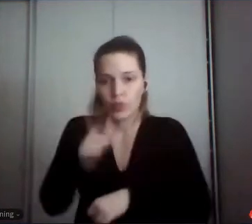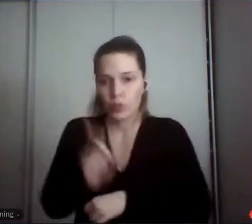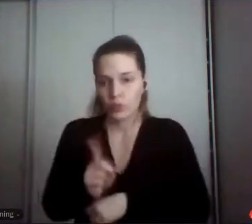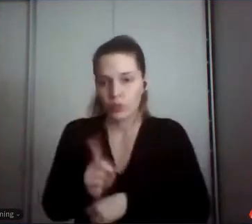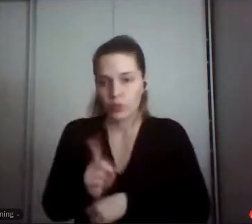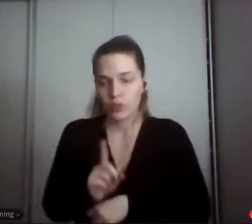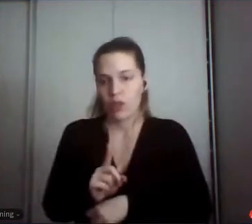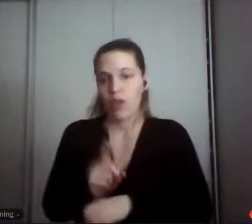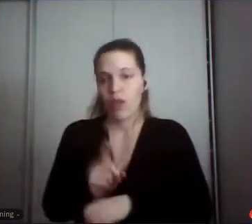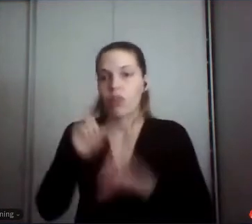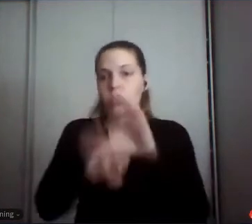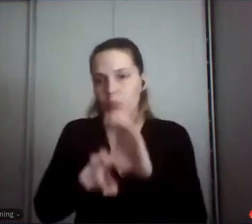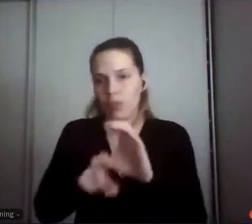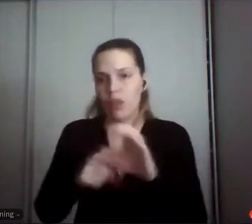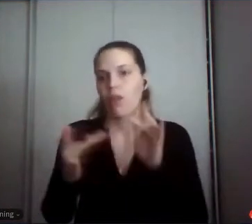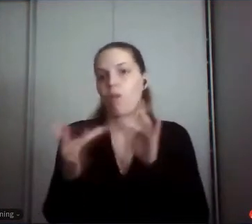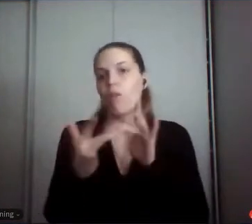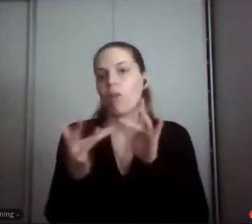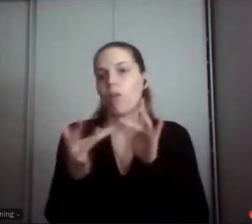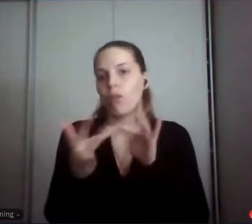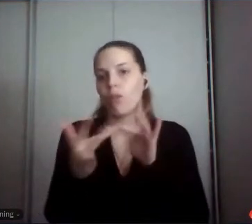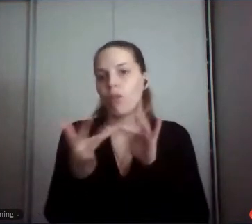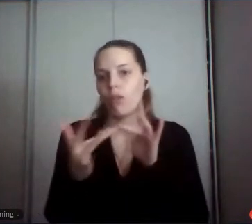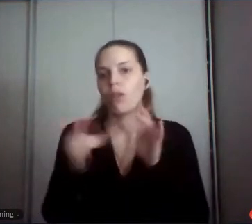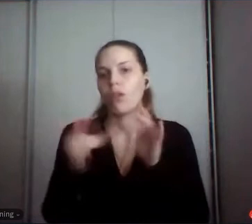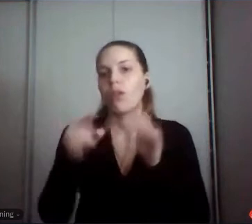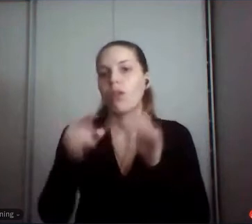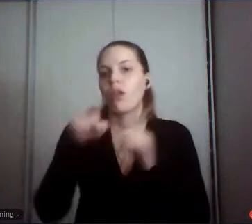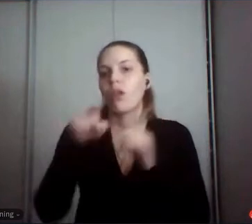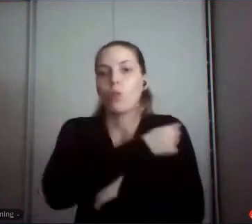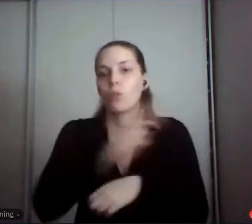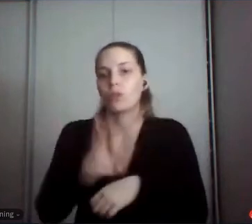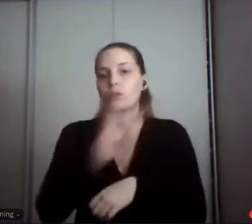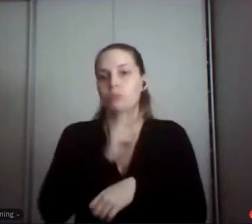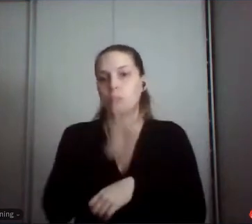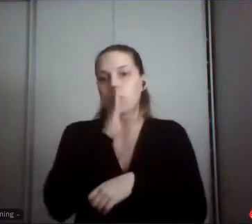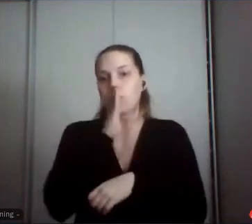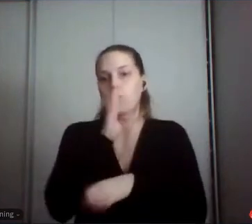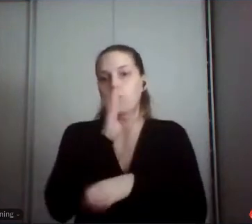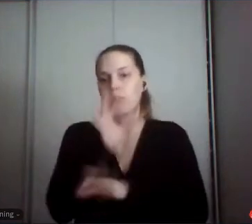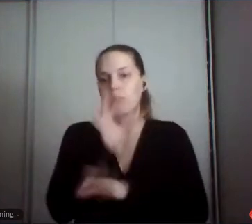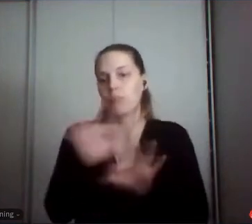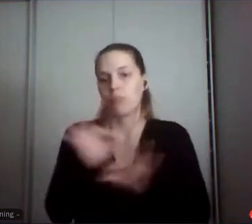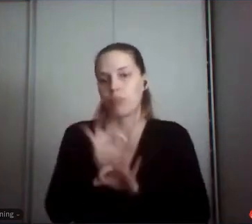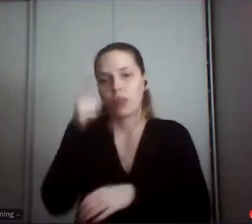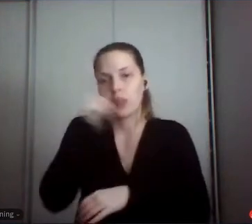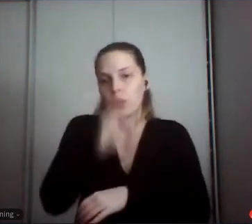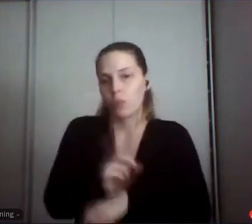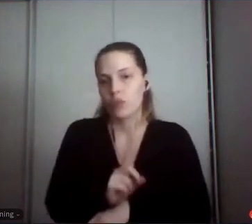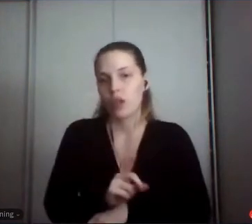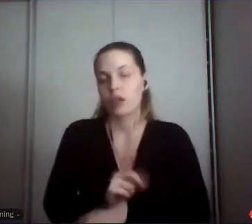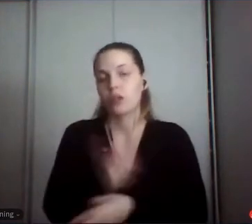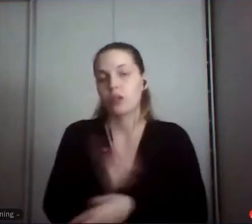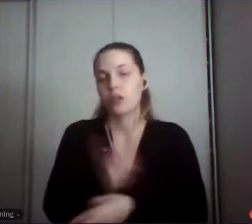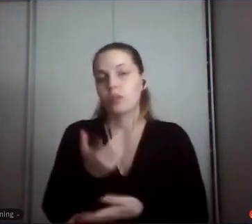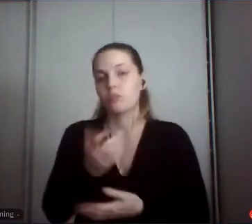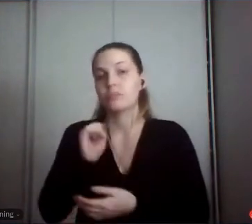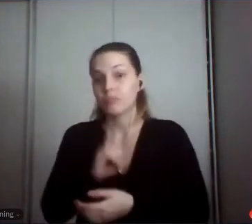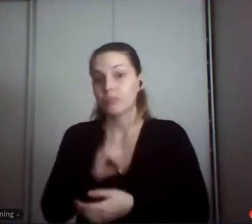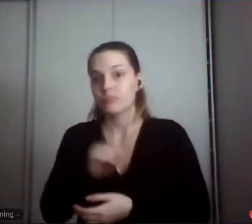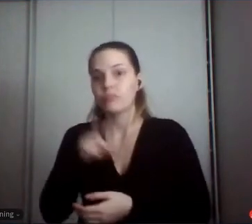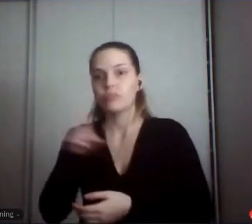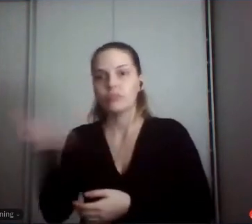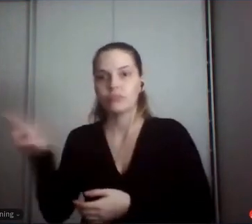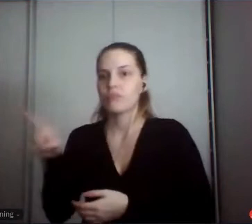tentou vários meios para começar o semestre, se o Conselho de Ensino, Pesquisa e Extensão deliberar pelo retorno em AD, né?